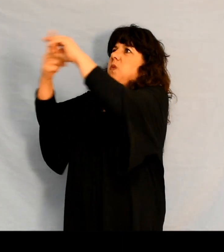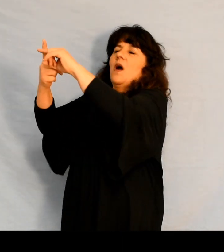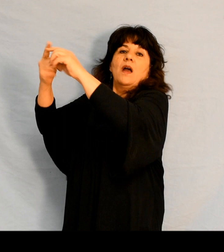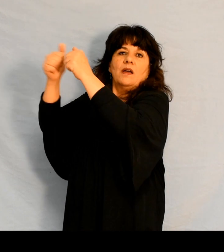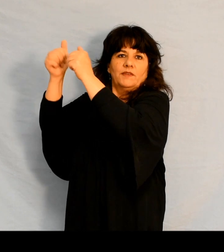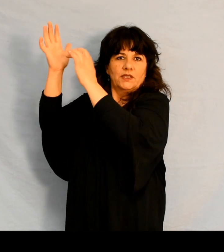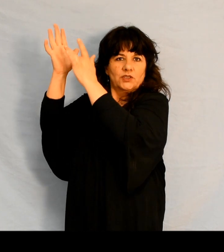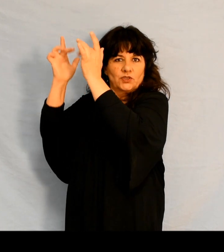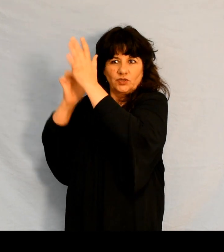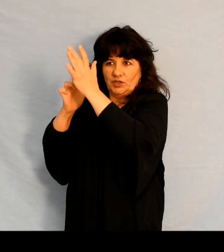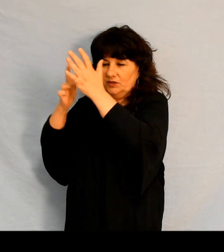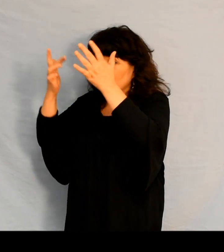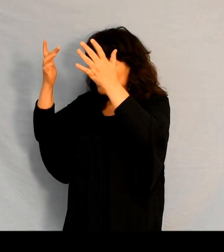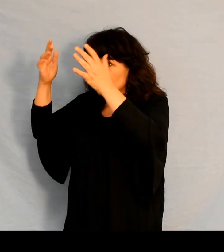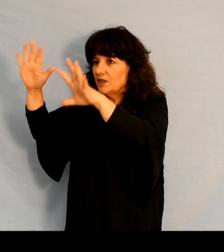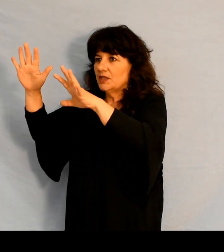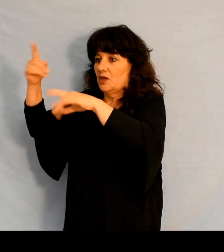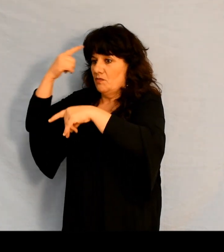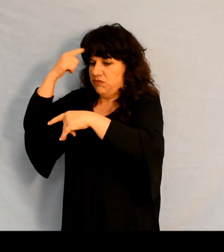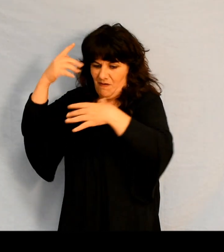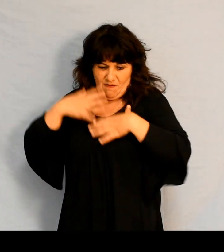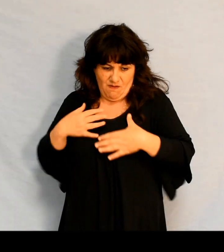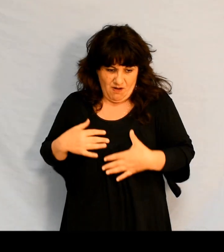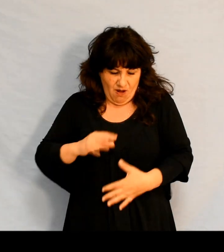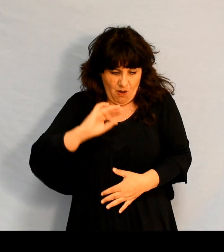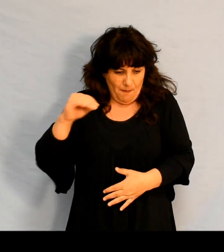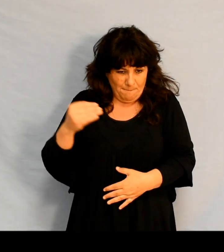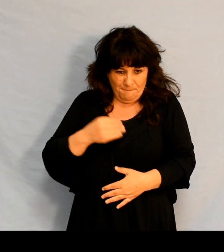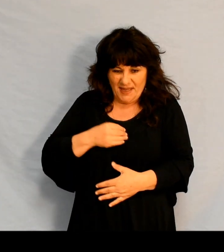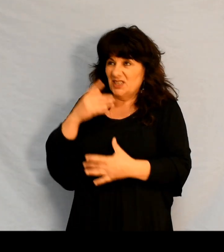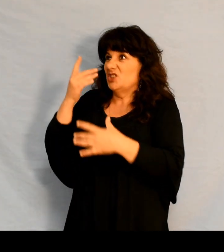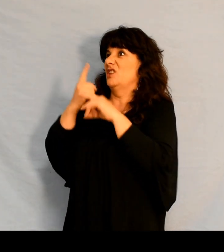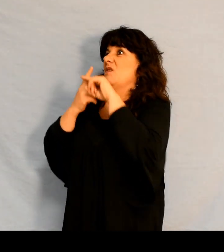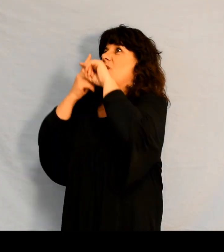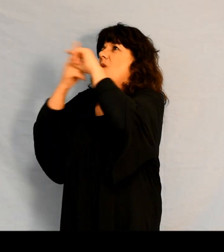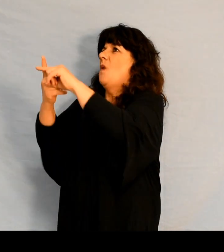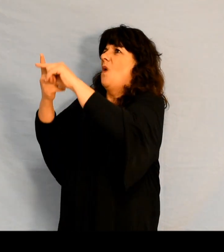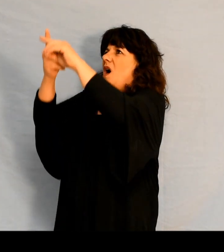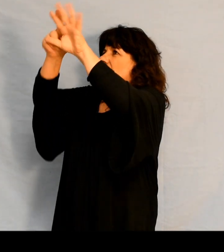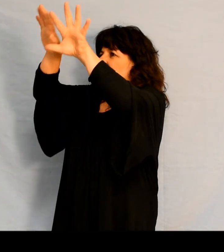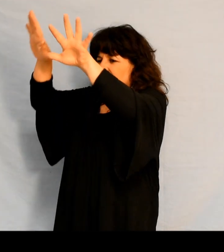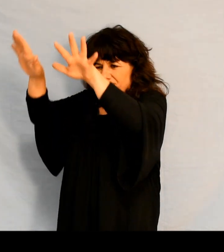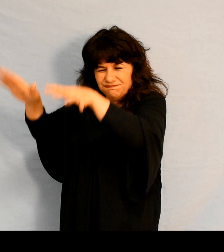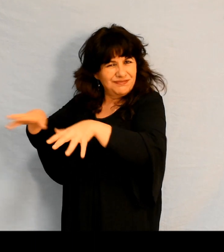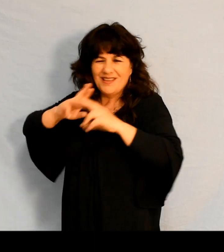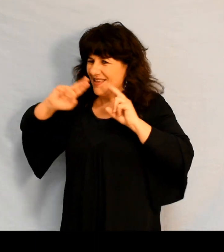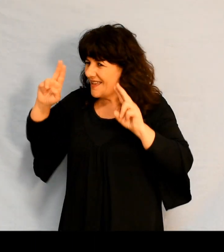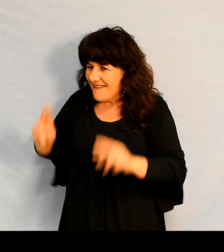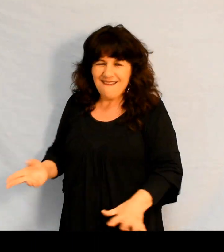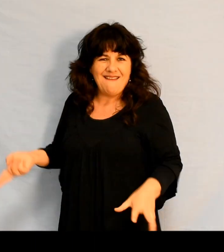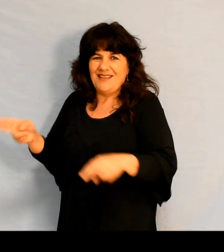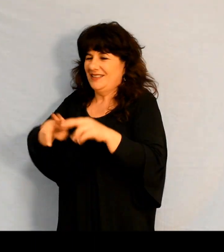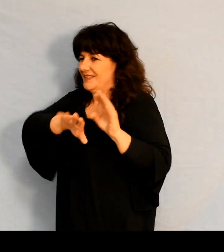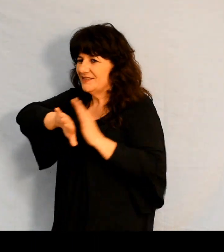péché soit réduit à rien et qu'ainsi nous ne soyons plus esclaves du péché.